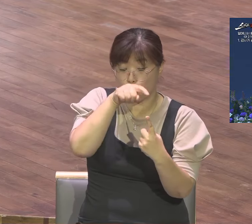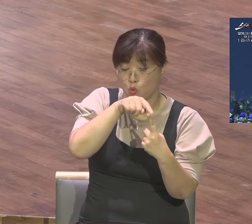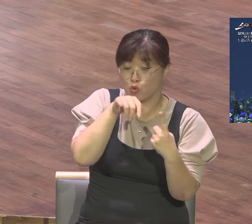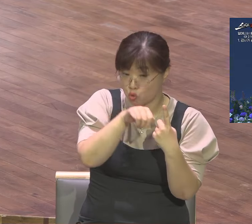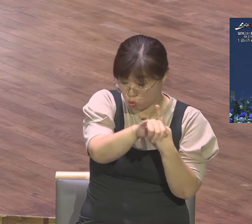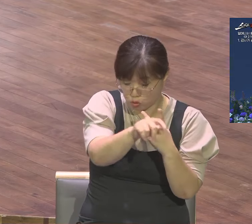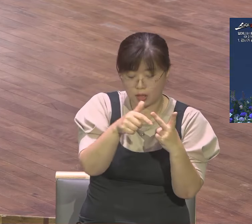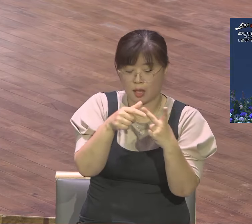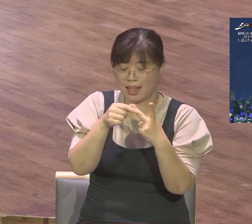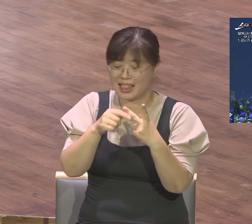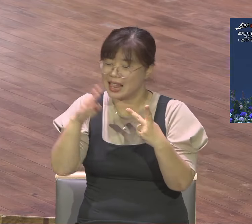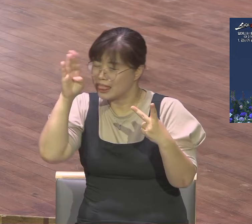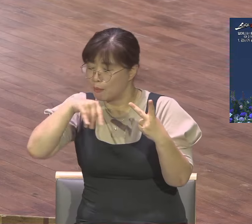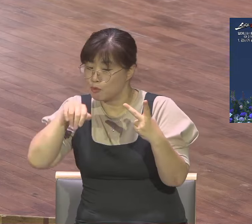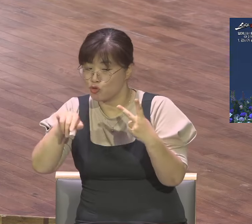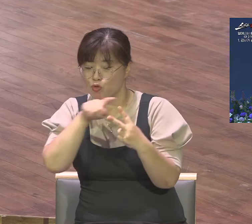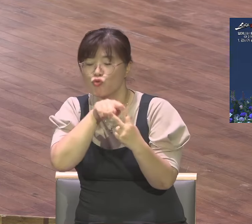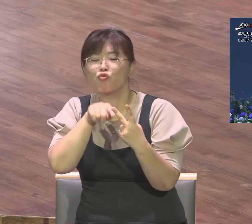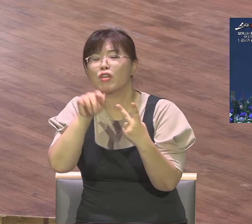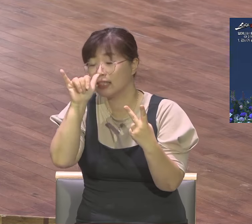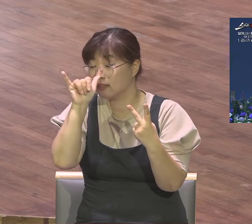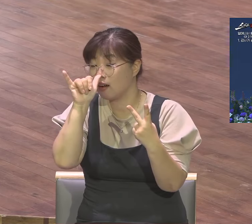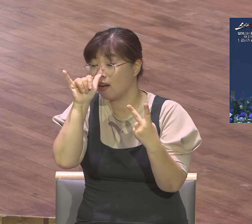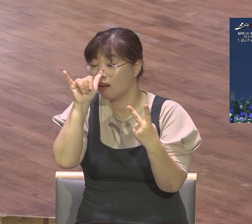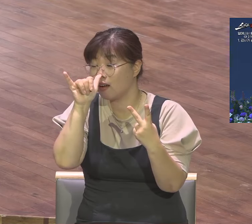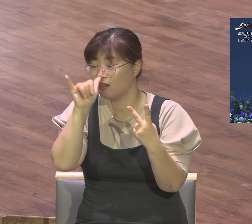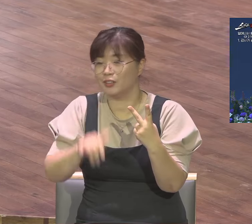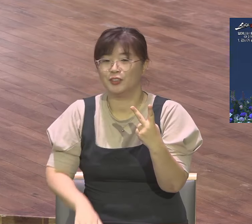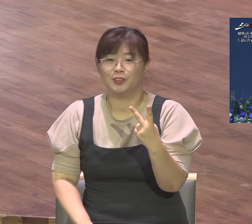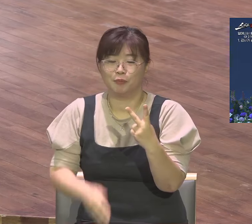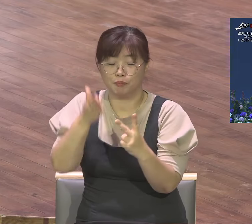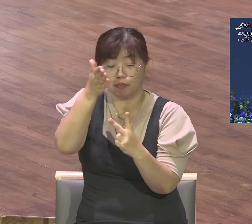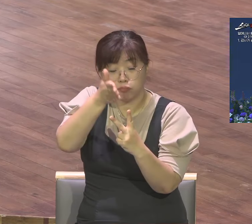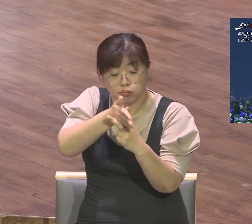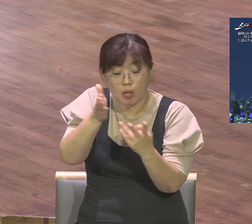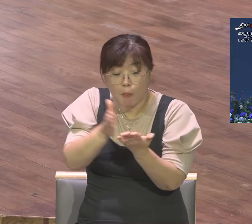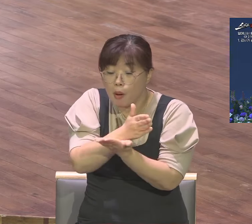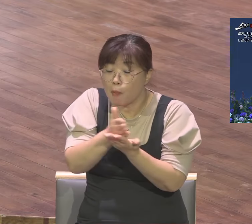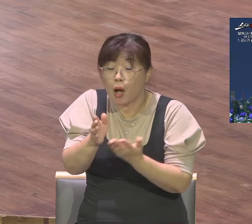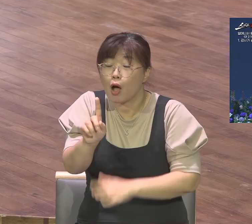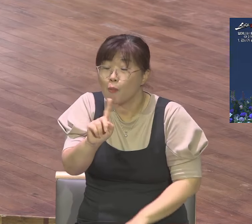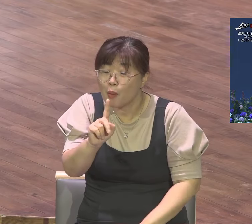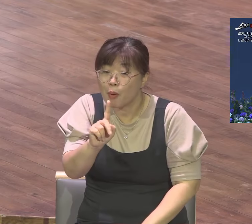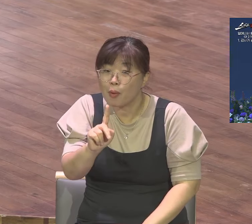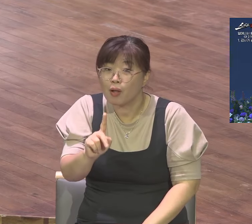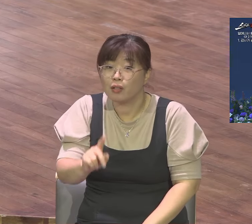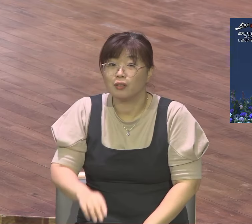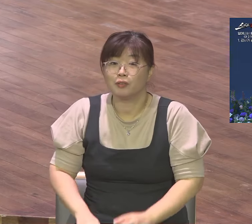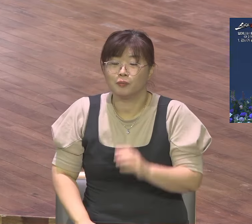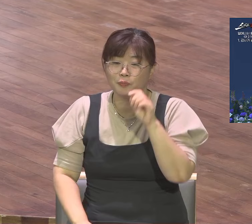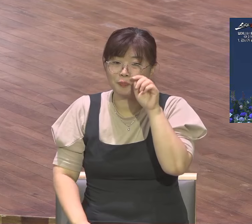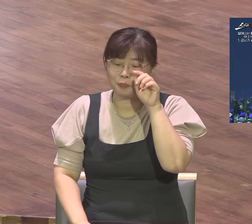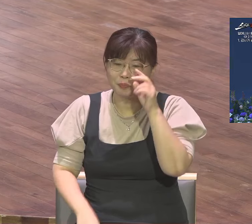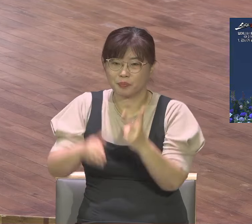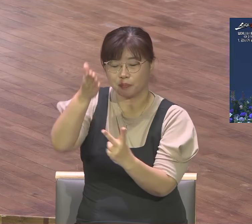구분할 수 있는 거는. 대부분은 뭐냐? 대부분 균은 다